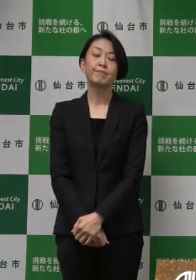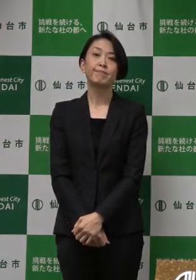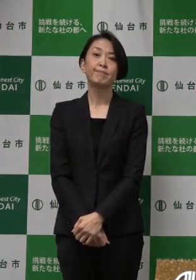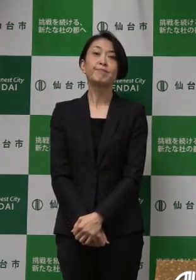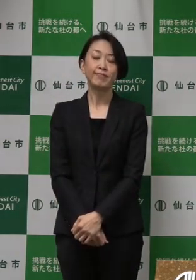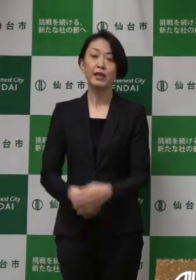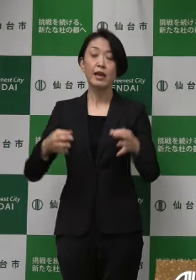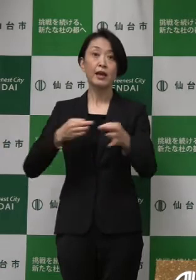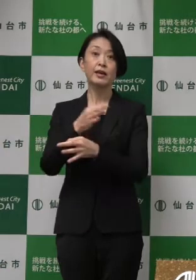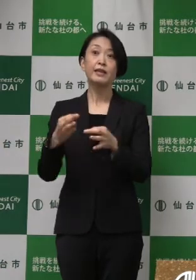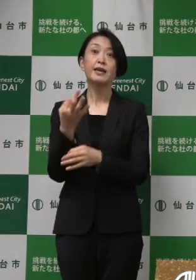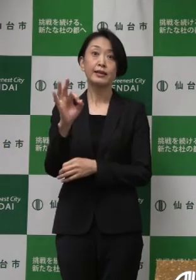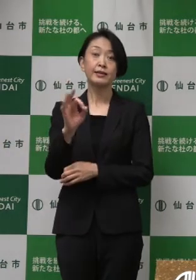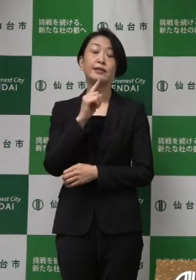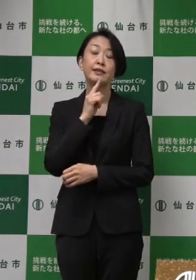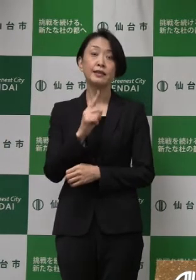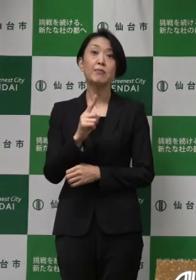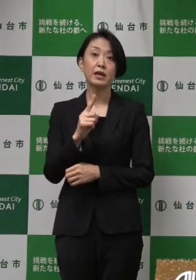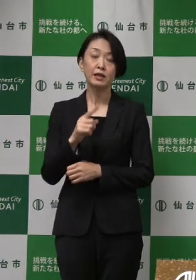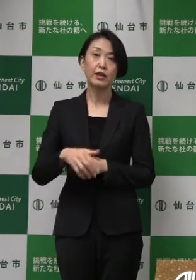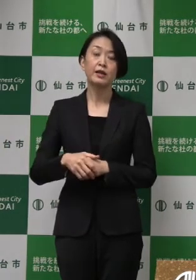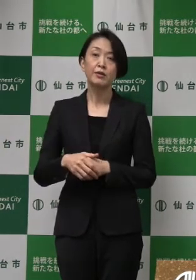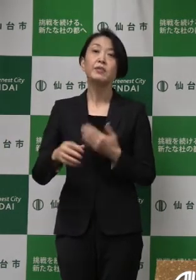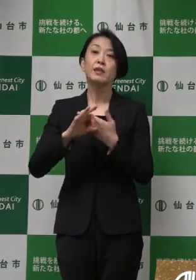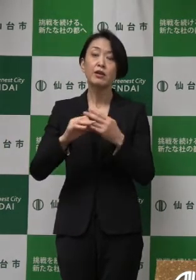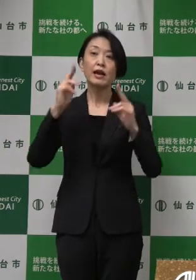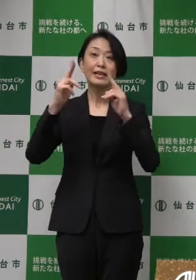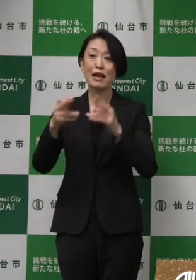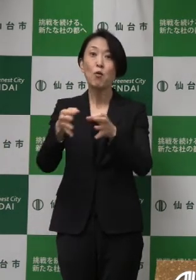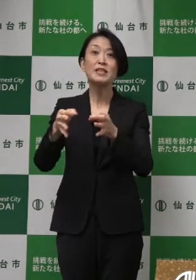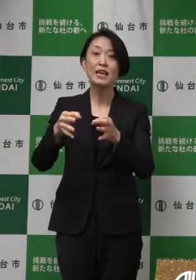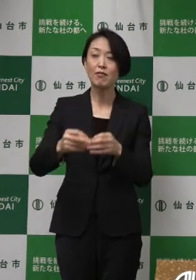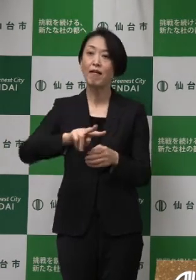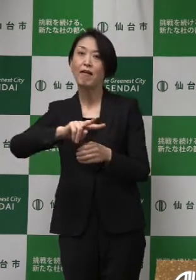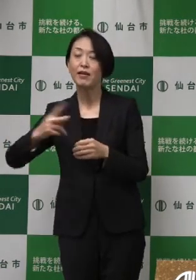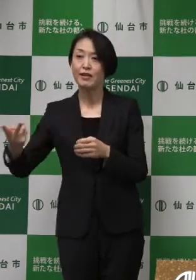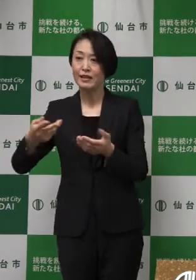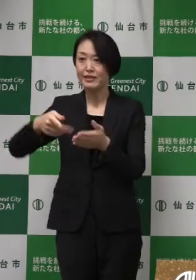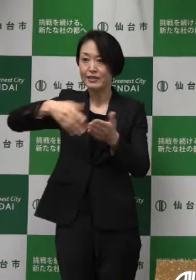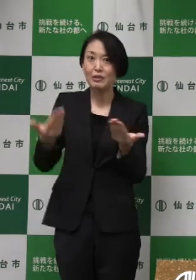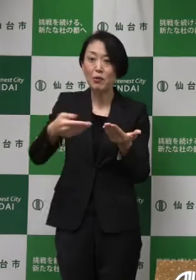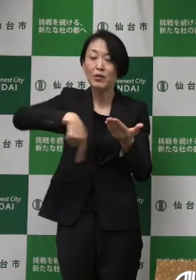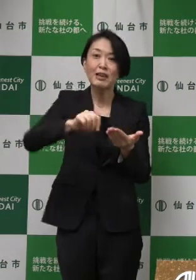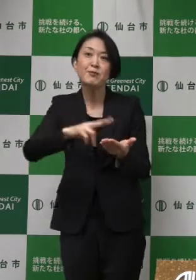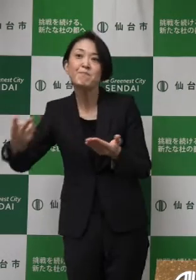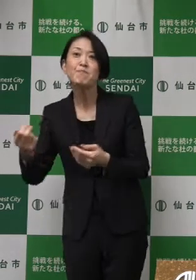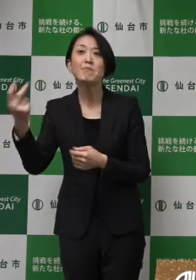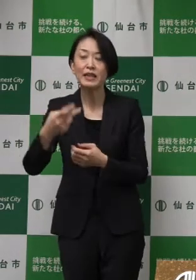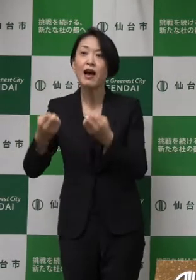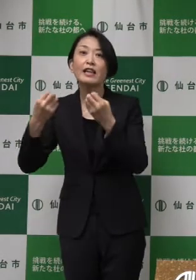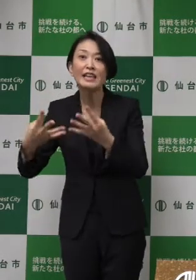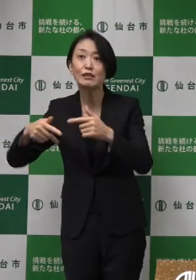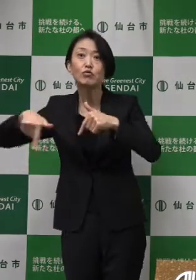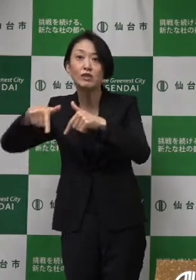経済費では業態転換やビジネスモデルの変革などの新規プロジェクトにチャレンジする事業